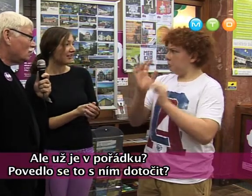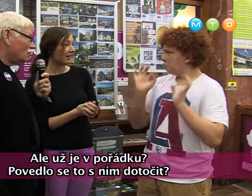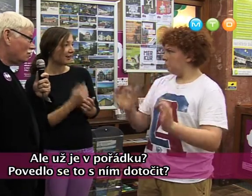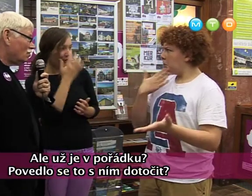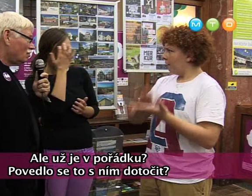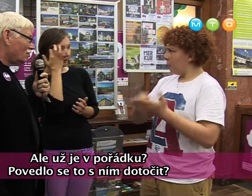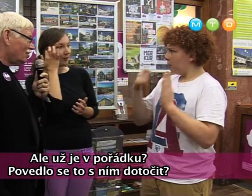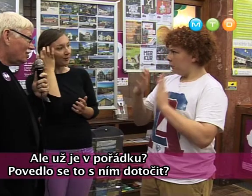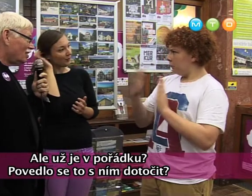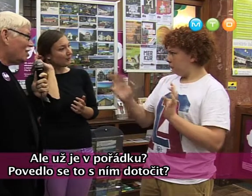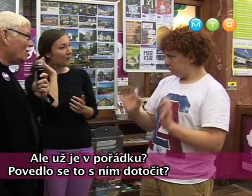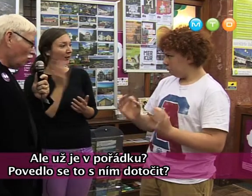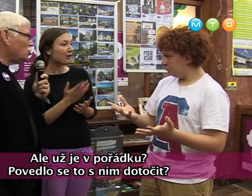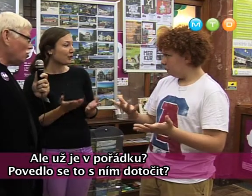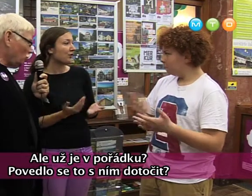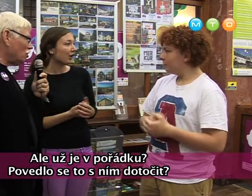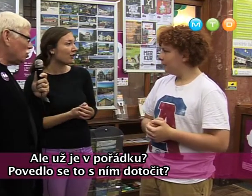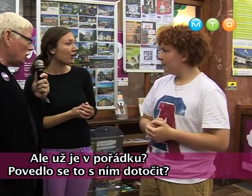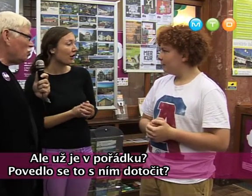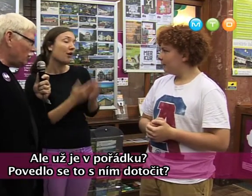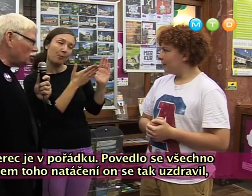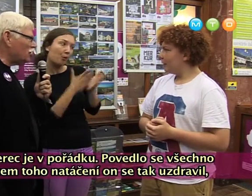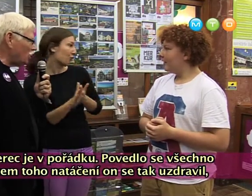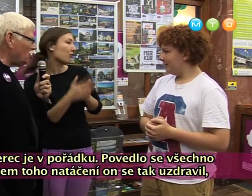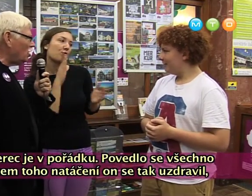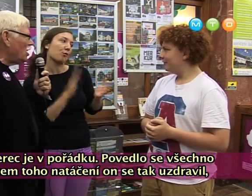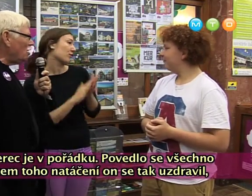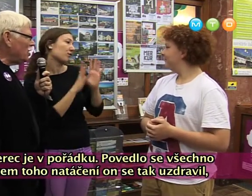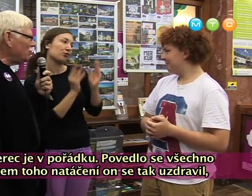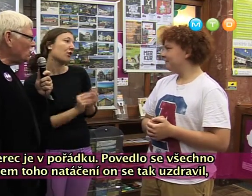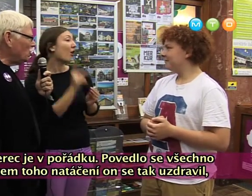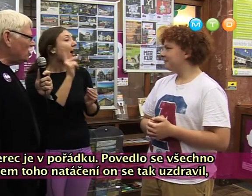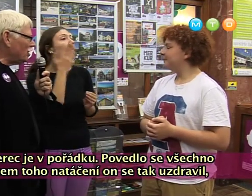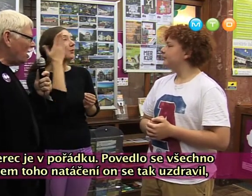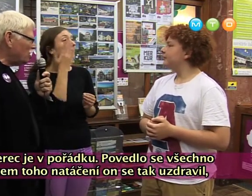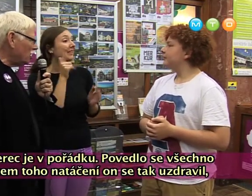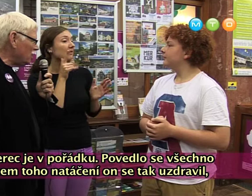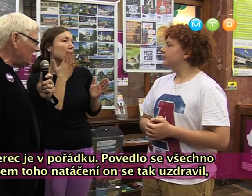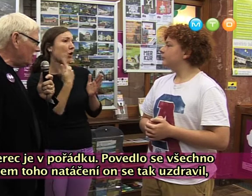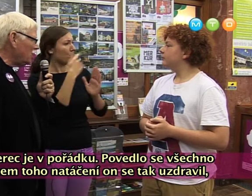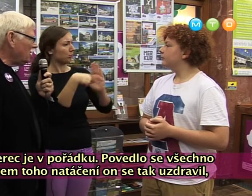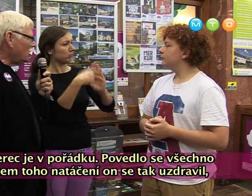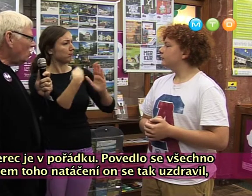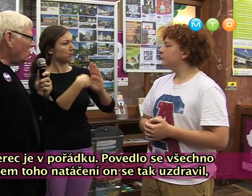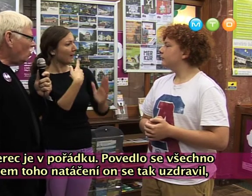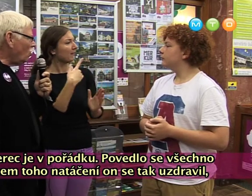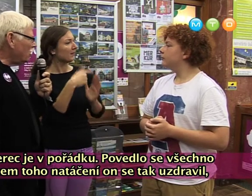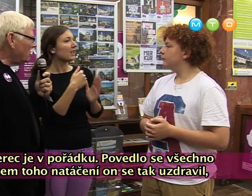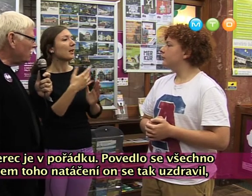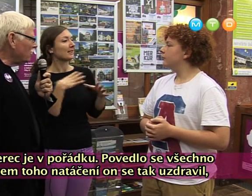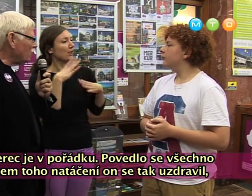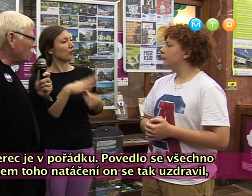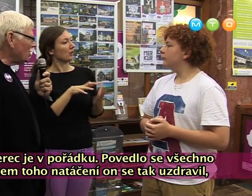Takže ale už je... Ano, už je v pořádku. Povedlo se všechno a během toho natáčení